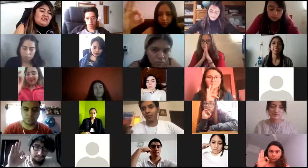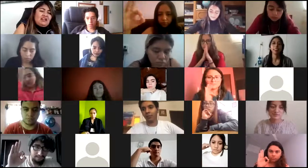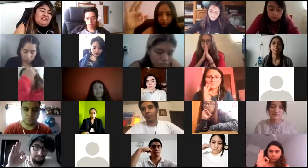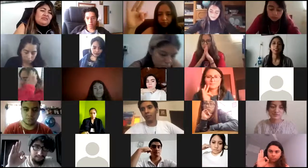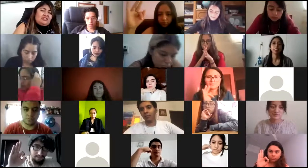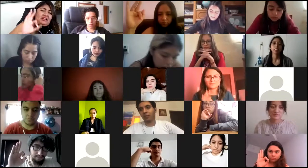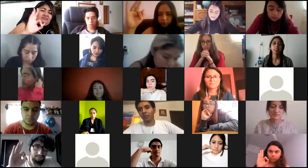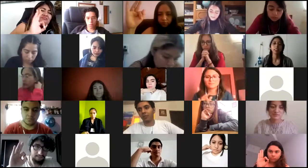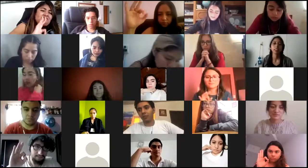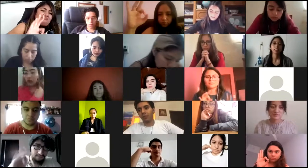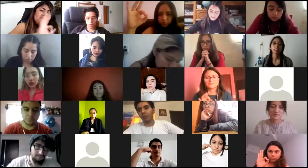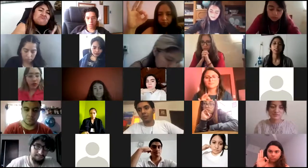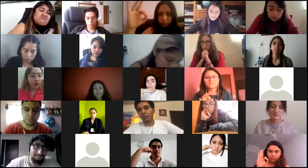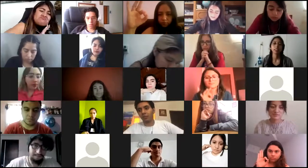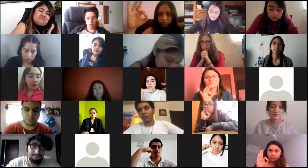Es igual, no importa